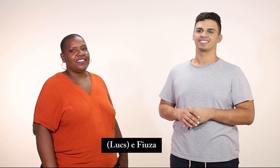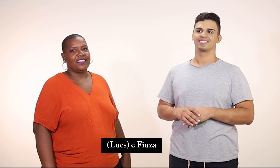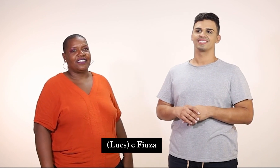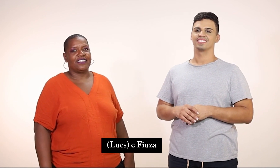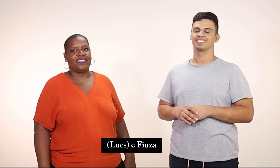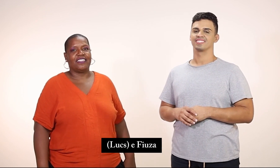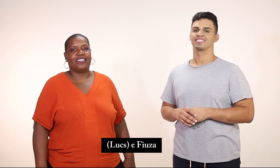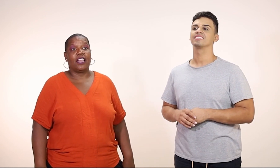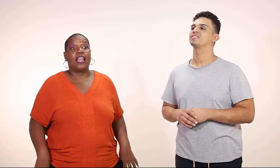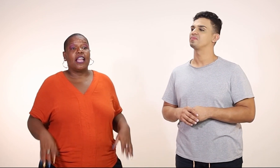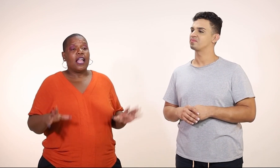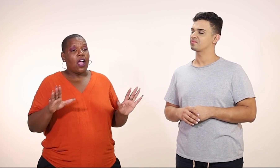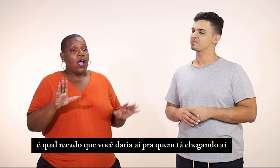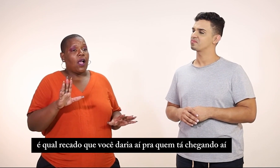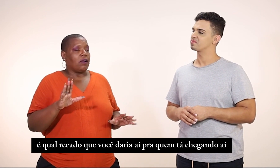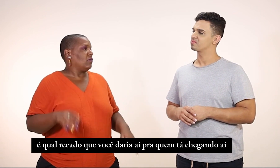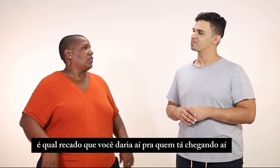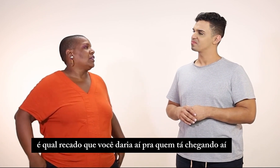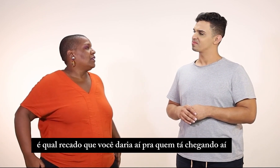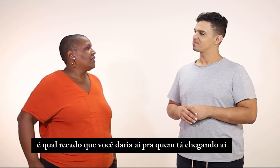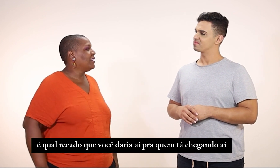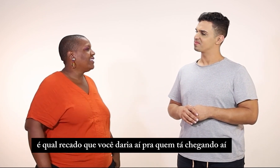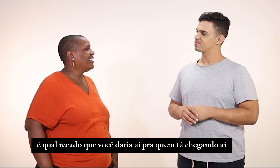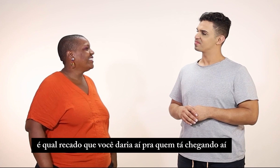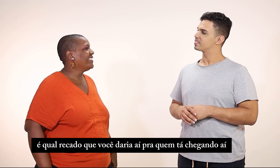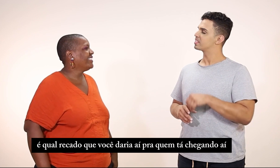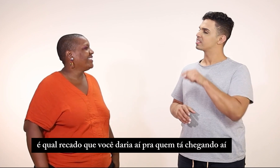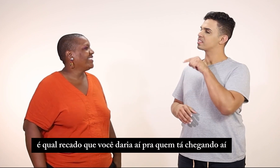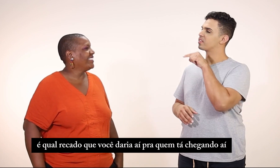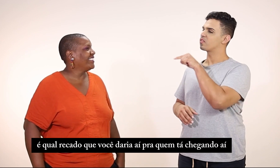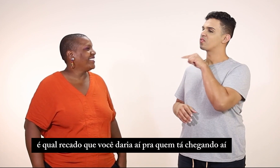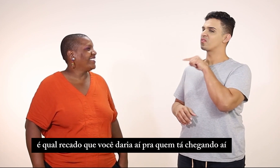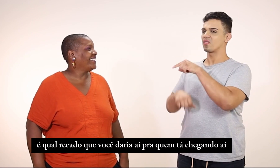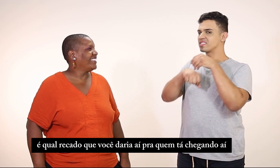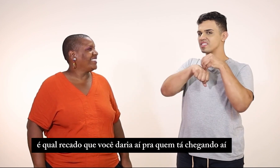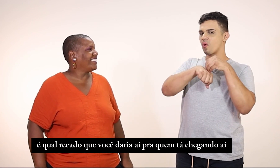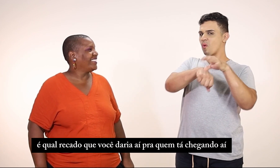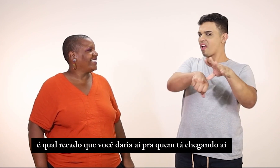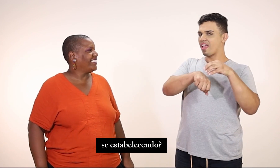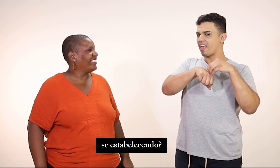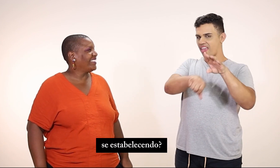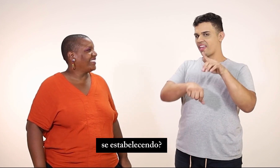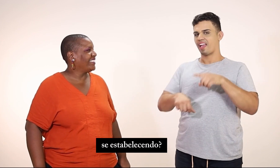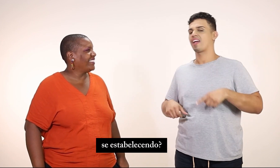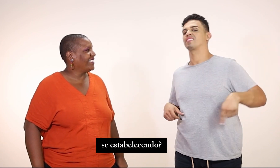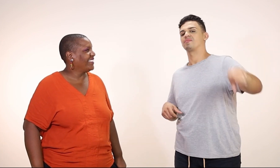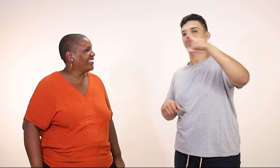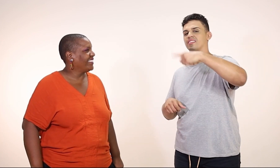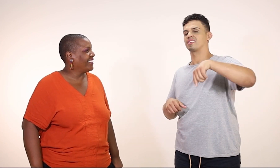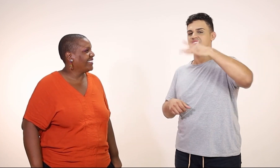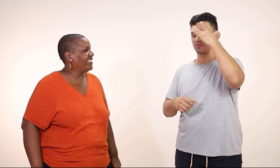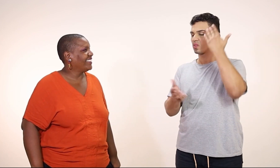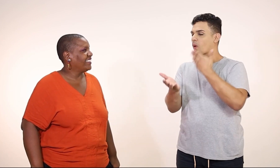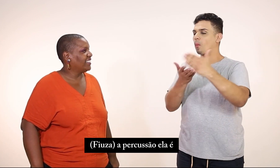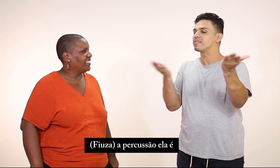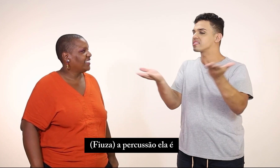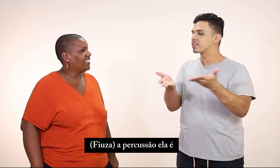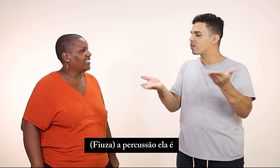E, Fiuza, qual o recado que você daria aí pra quem tá chegando aí, se estabelecendo? A percussão,